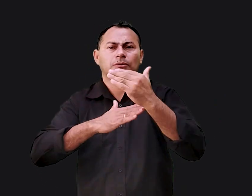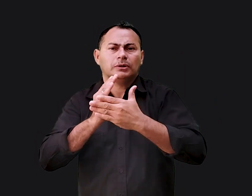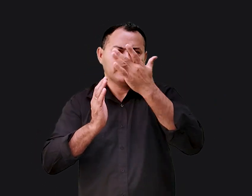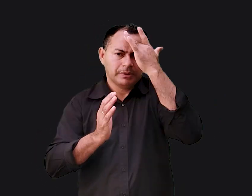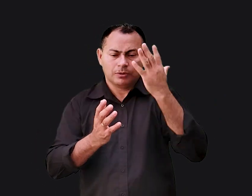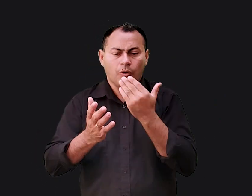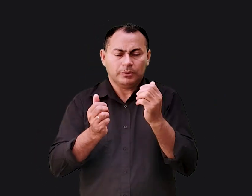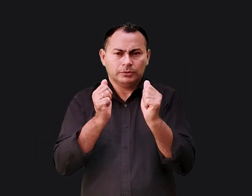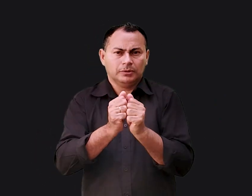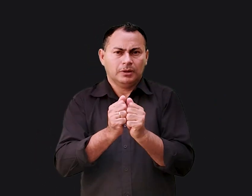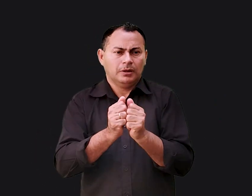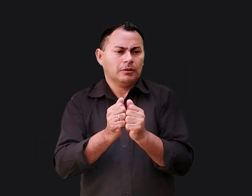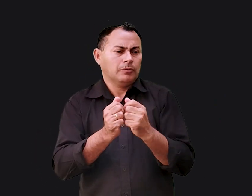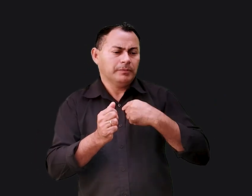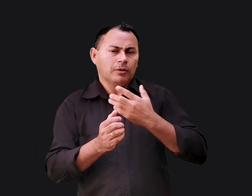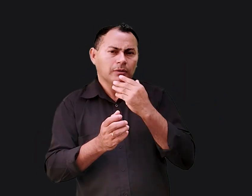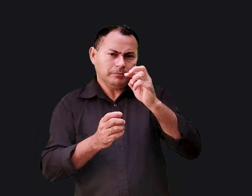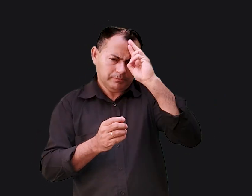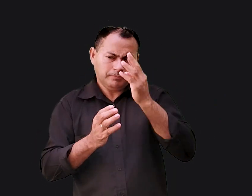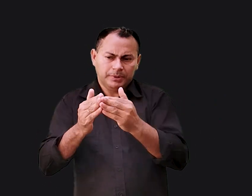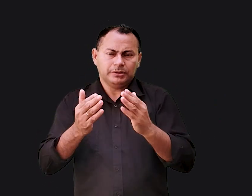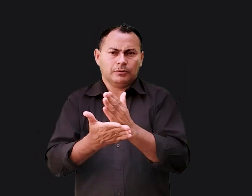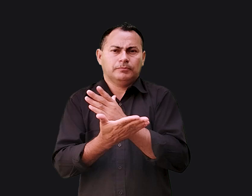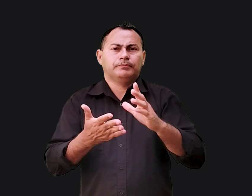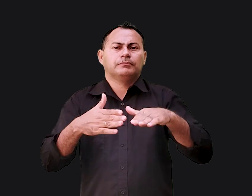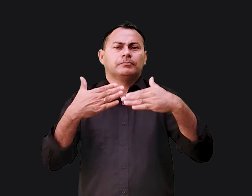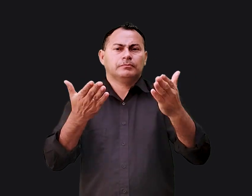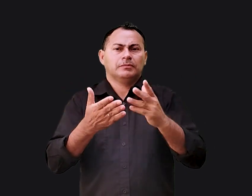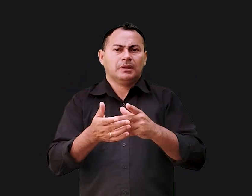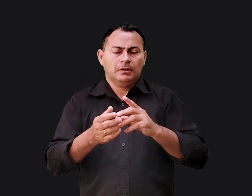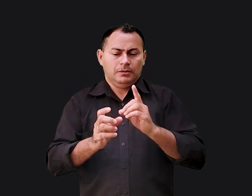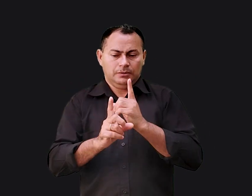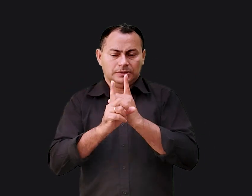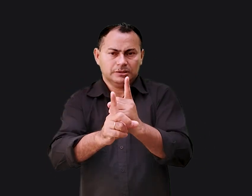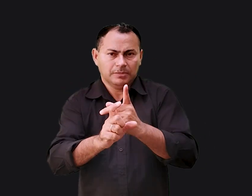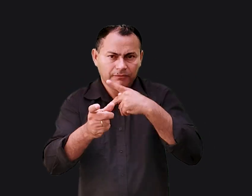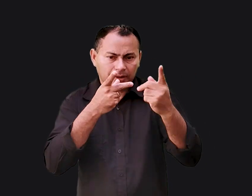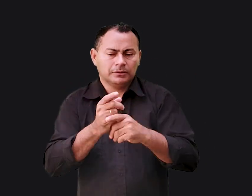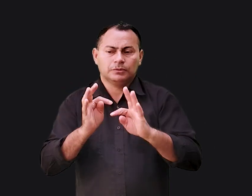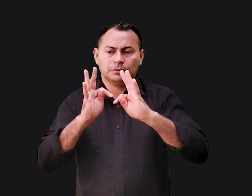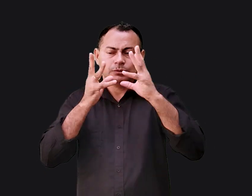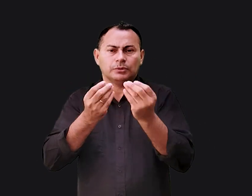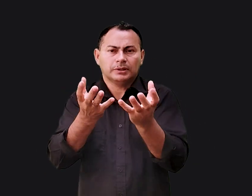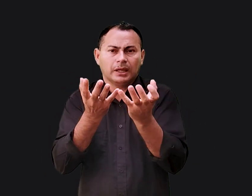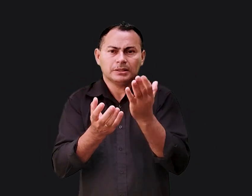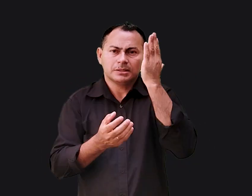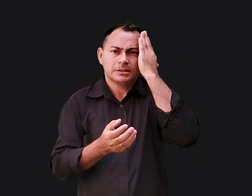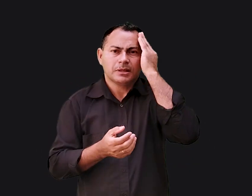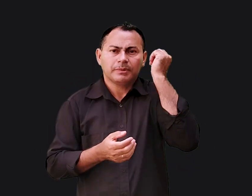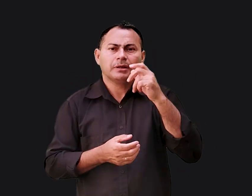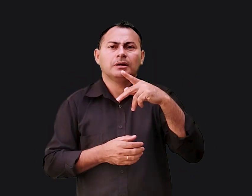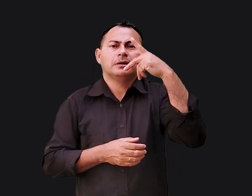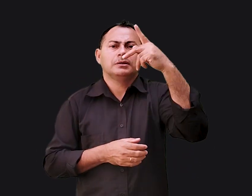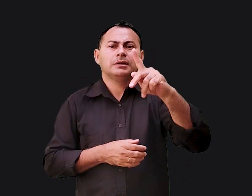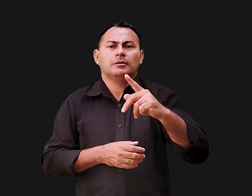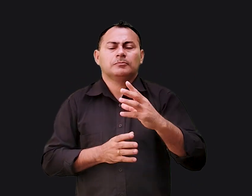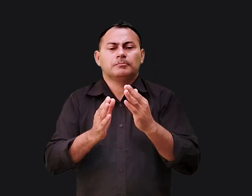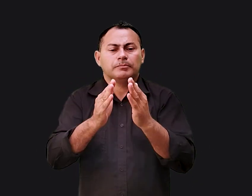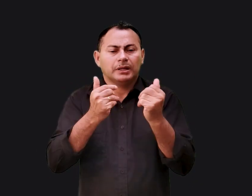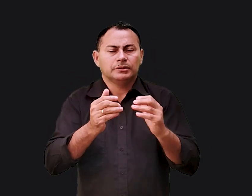mundo que almoça comigo quer pedir alguma coisa. E quando o discípulo diz, tudo o que quero é saber quais são os seus pedidos